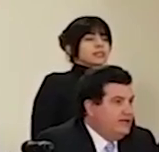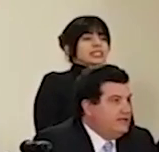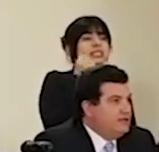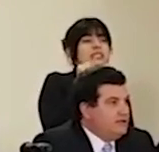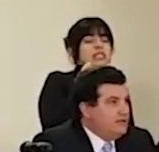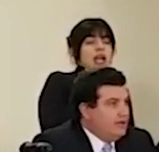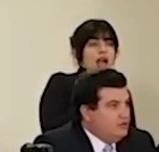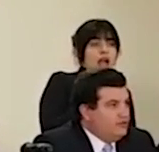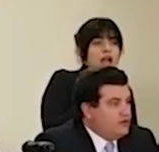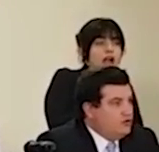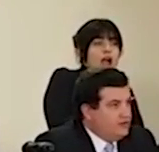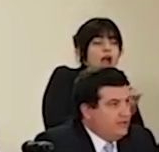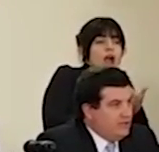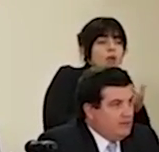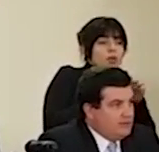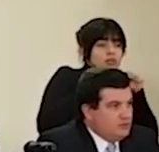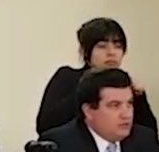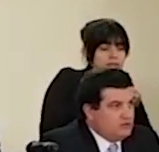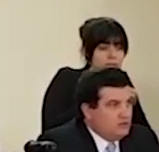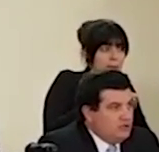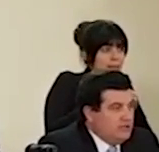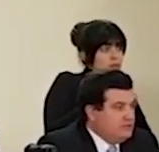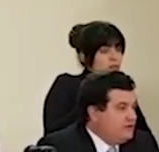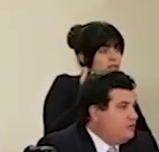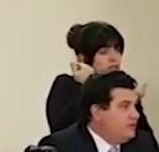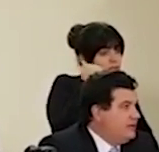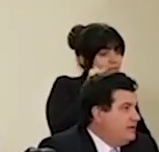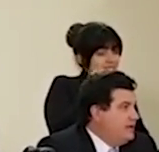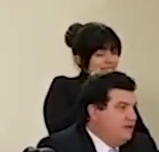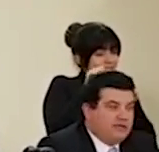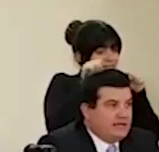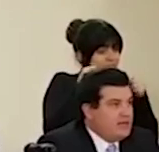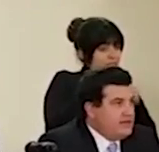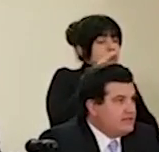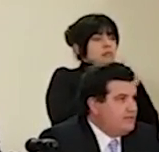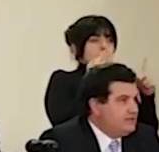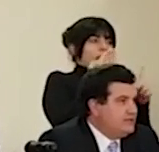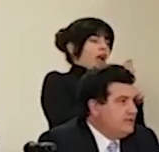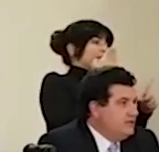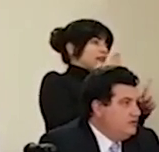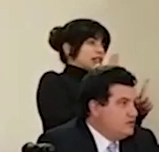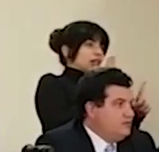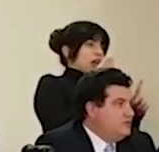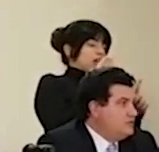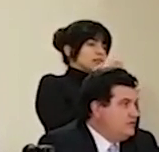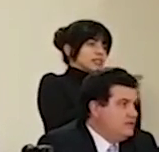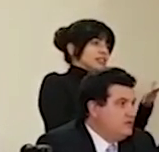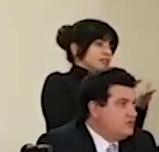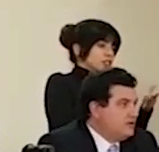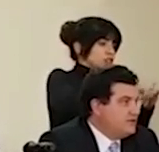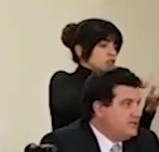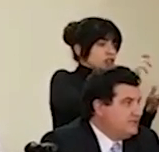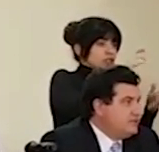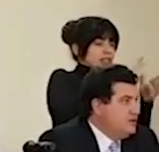si hay algún recorte al presupuesto, ese recorte afectará directamente los servicios que